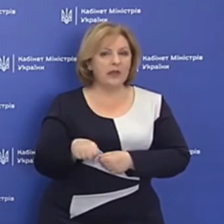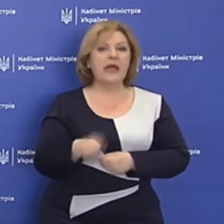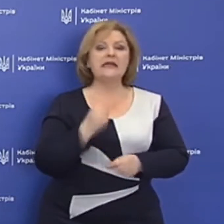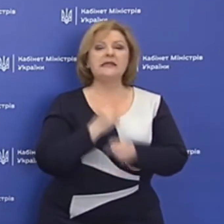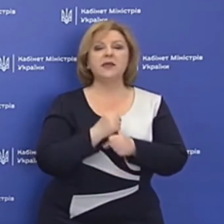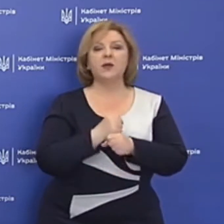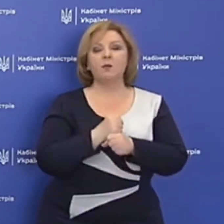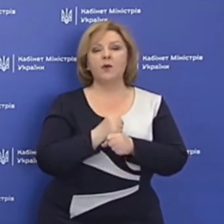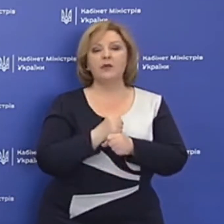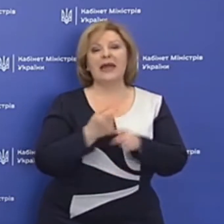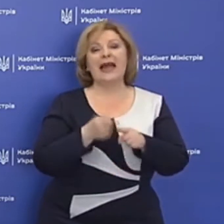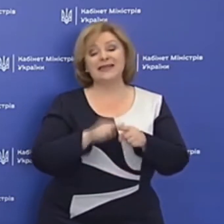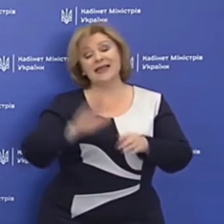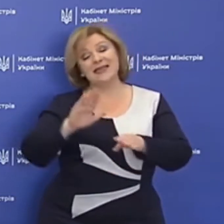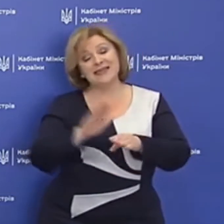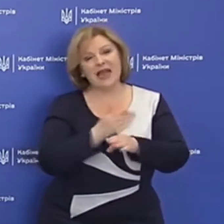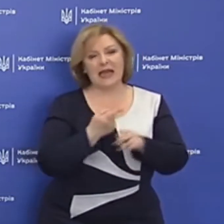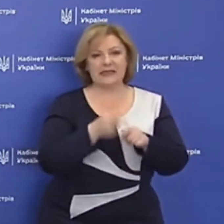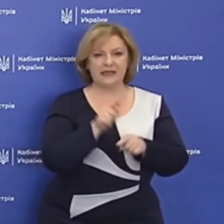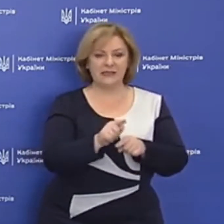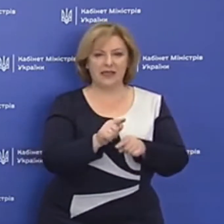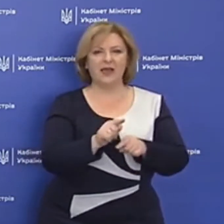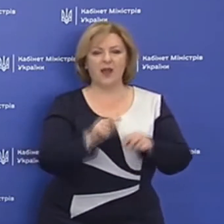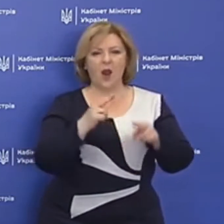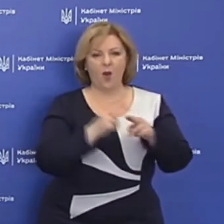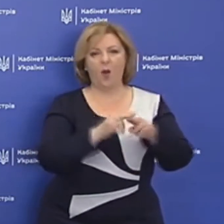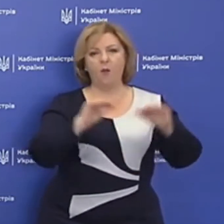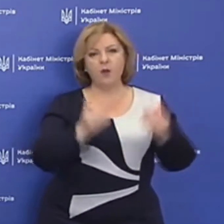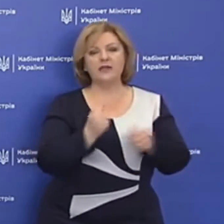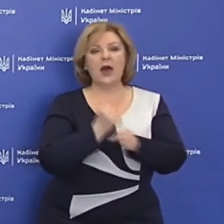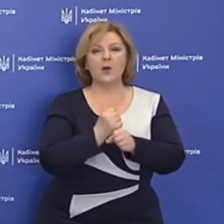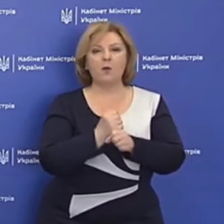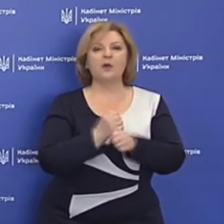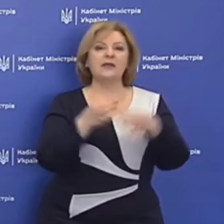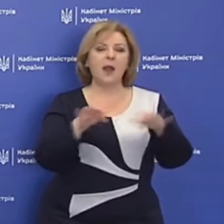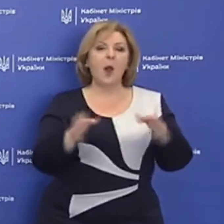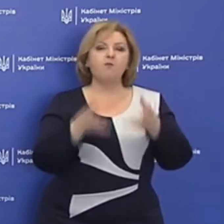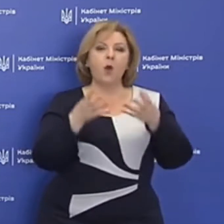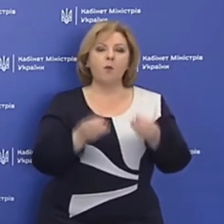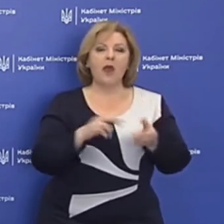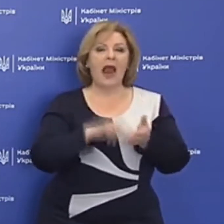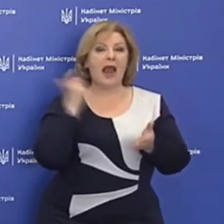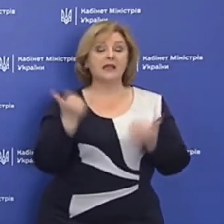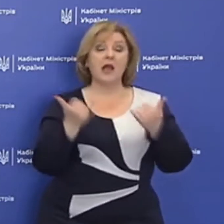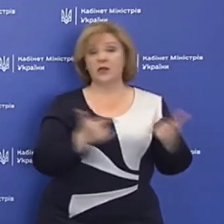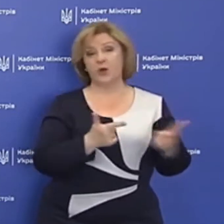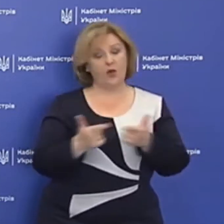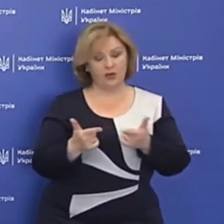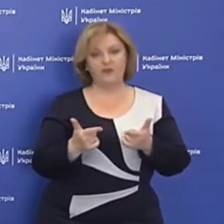зробити зняття цих обмежень і зробити пом'якшення економіки. А зараз